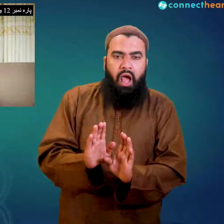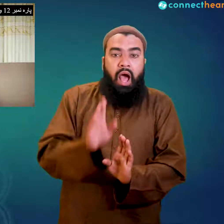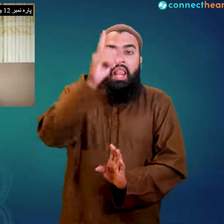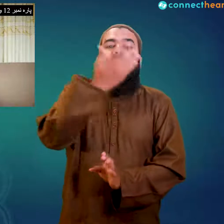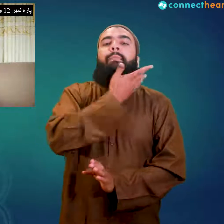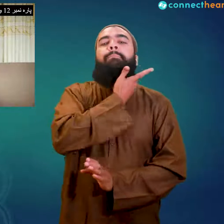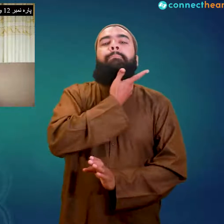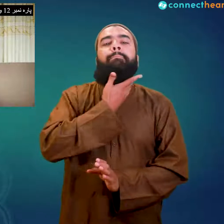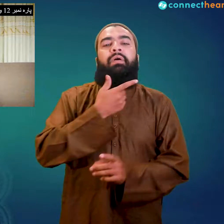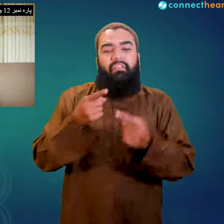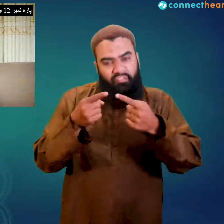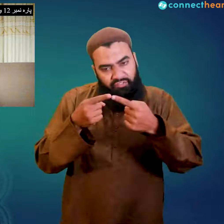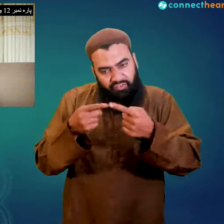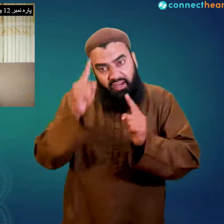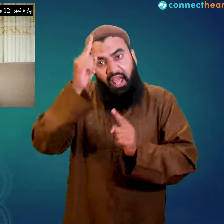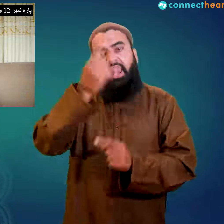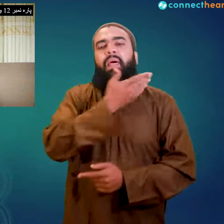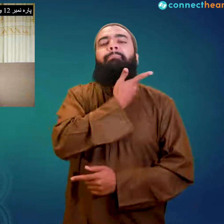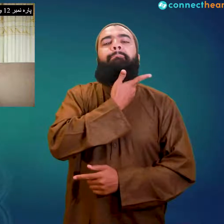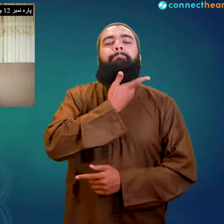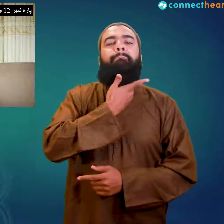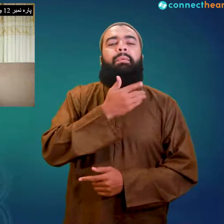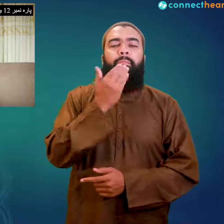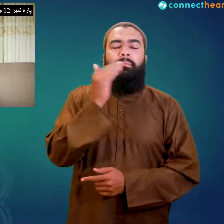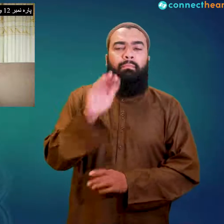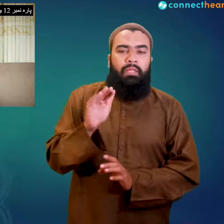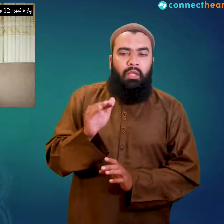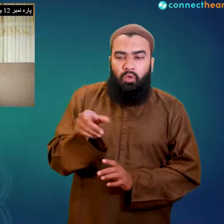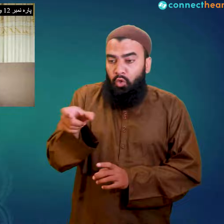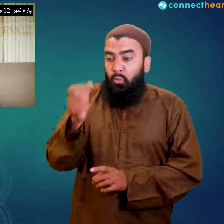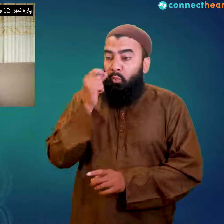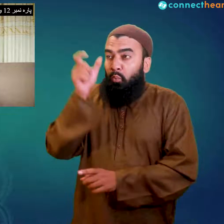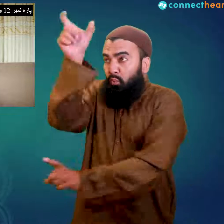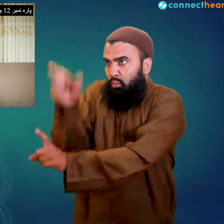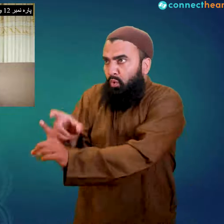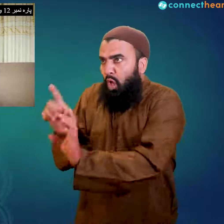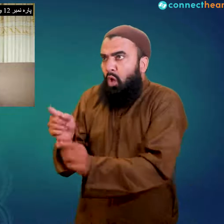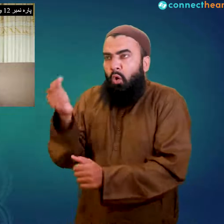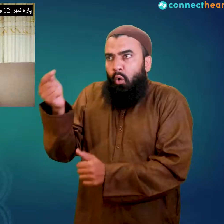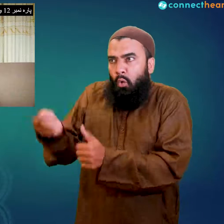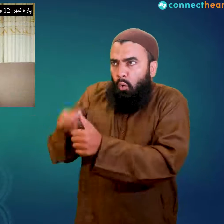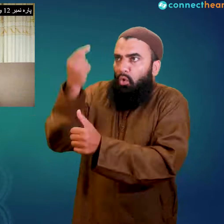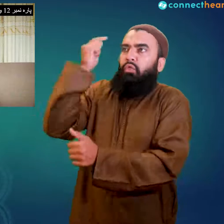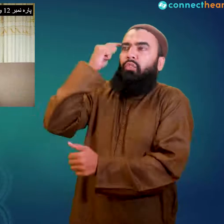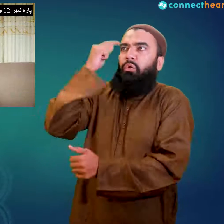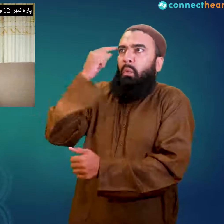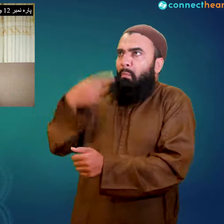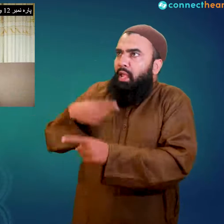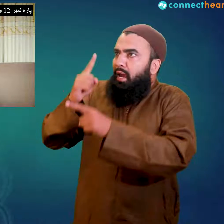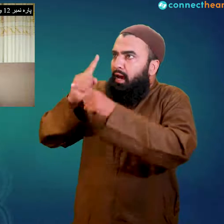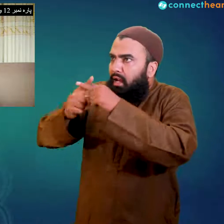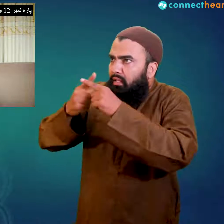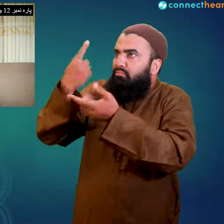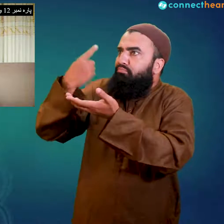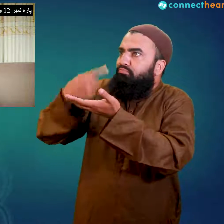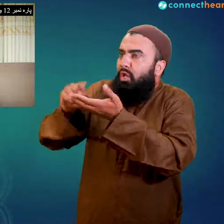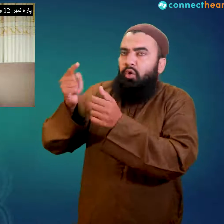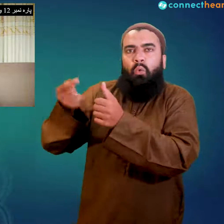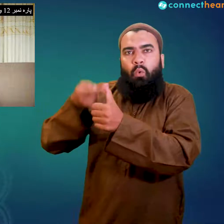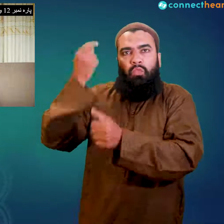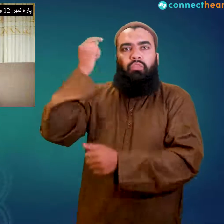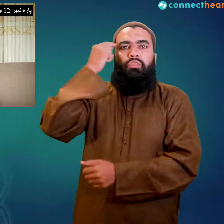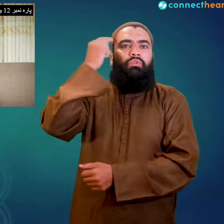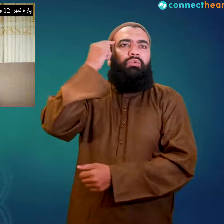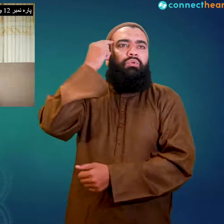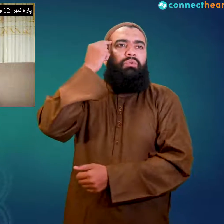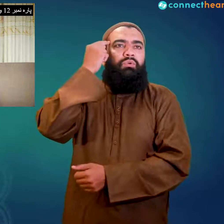سے ایمان اور عمل صالح کرے، اپنے اختیار سے صراط مستقیم پر آئے، تاکہ وہ اللہ کی نعمتوں کا مستحق